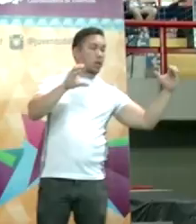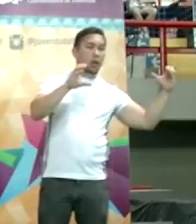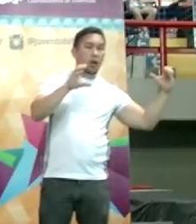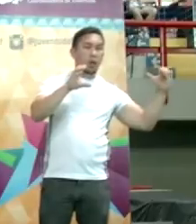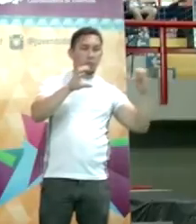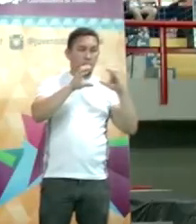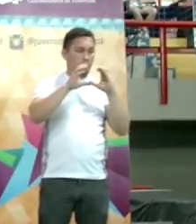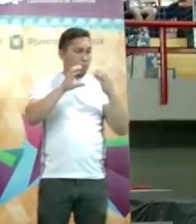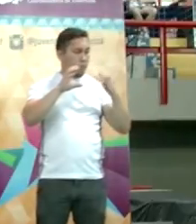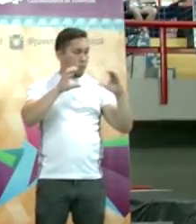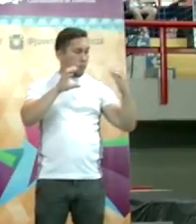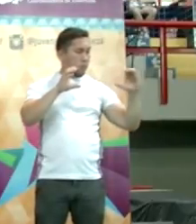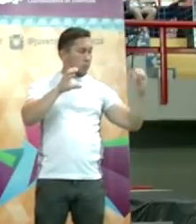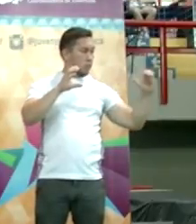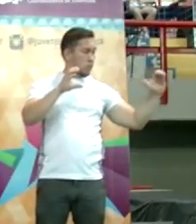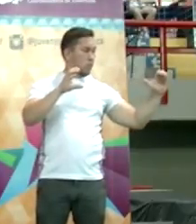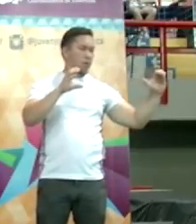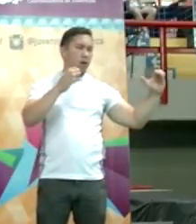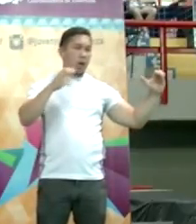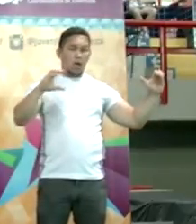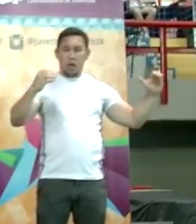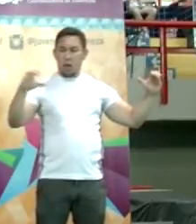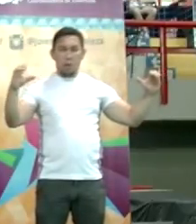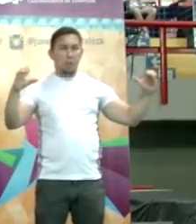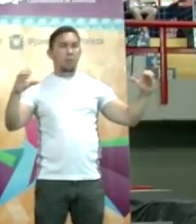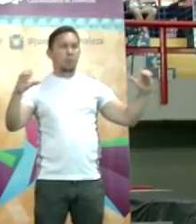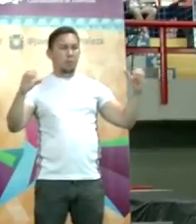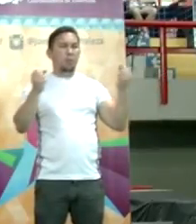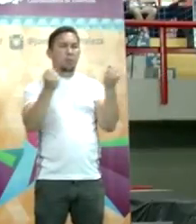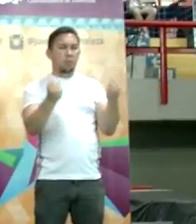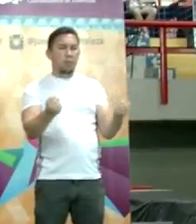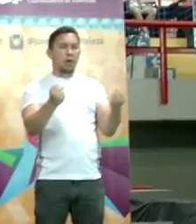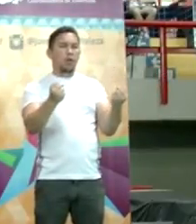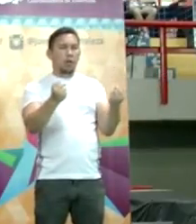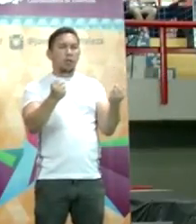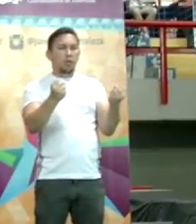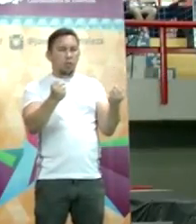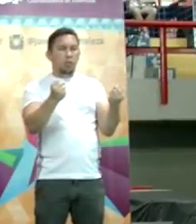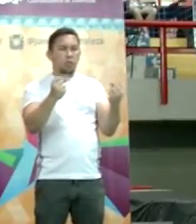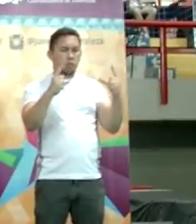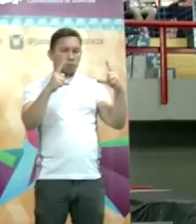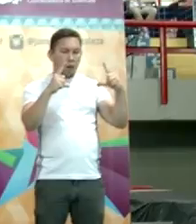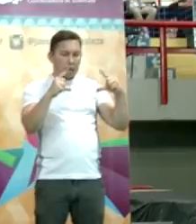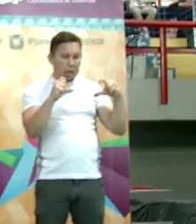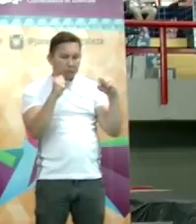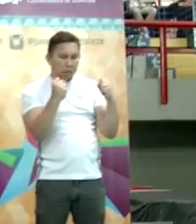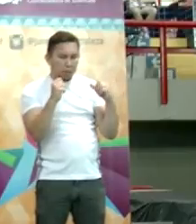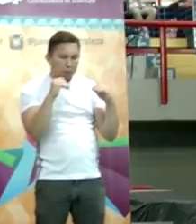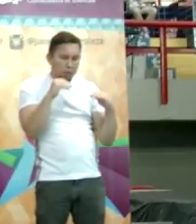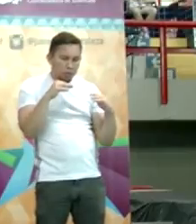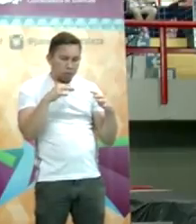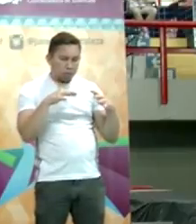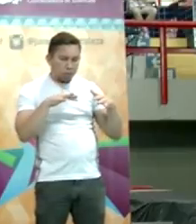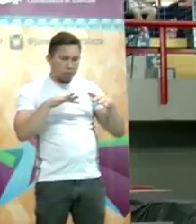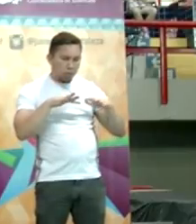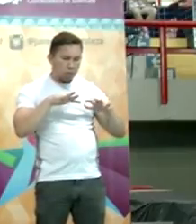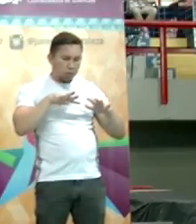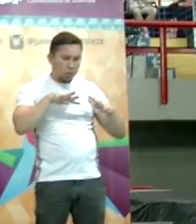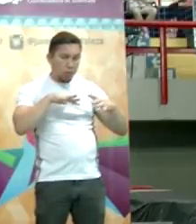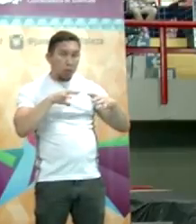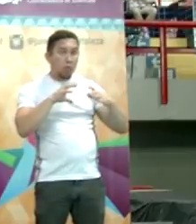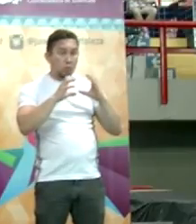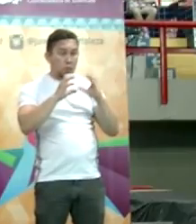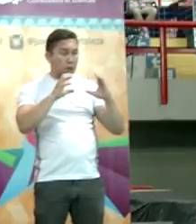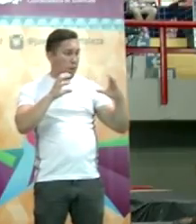Quanto mais carbono, maior a massa, menos volátil. Esqueça não. Quanto maior o número